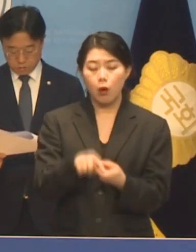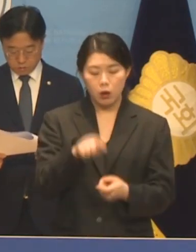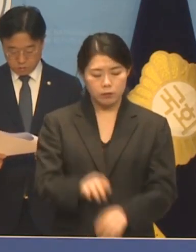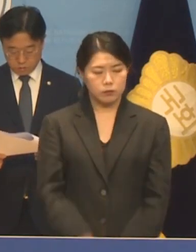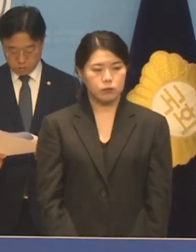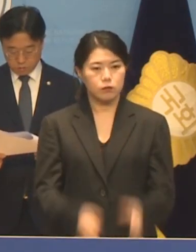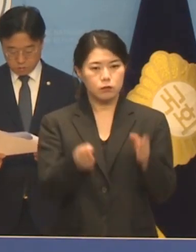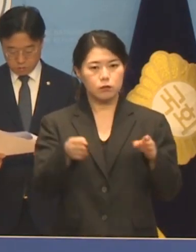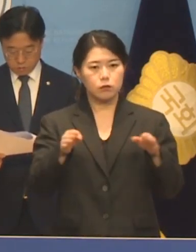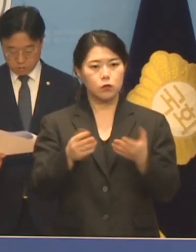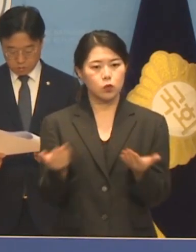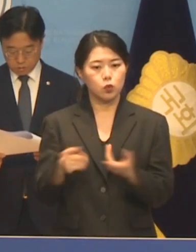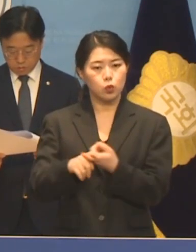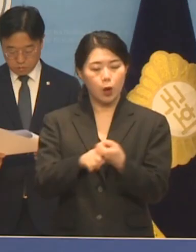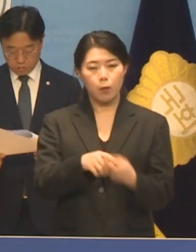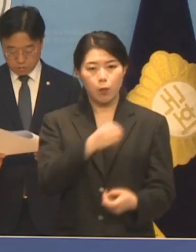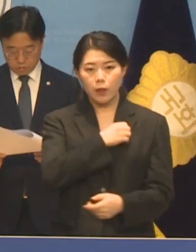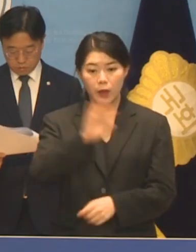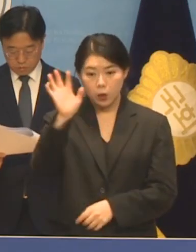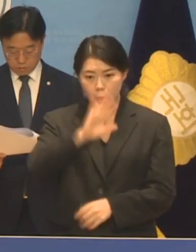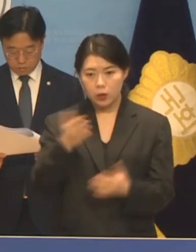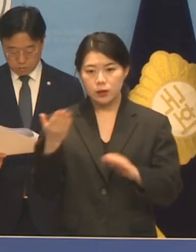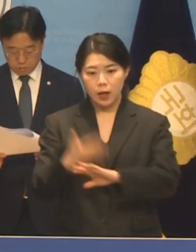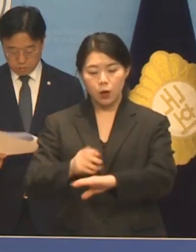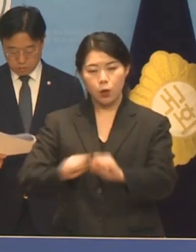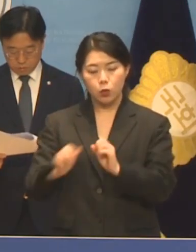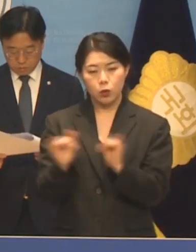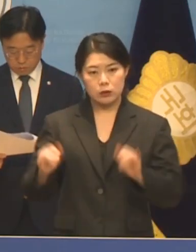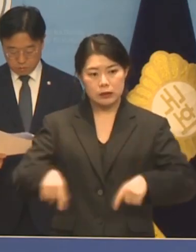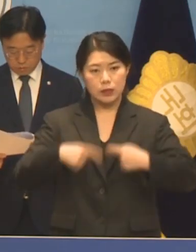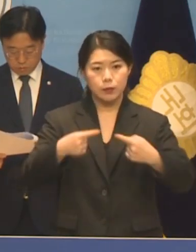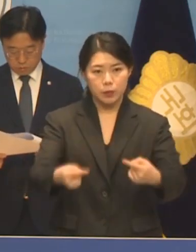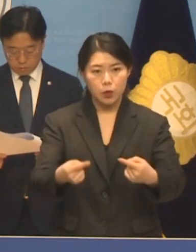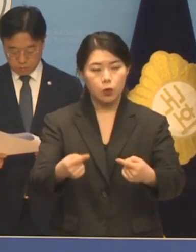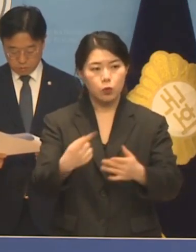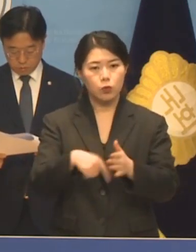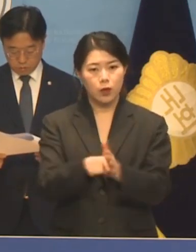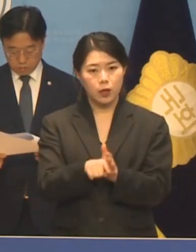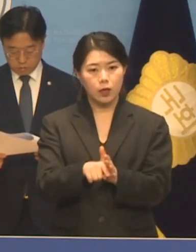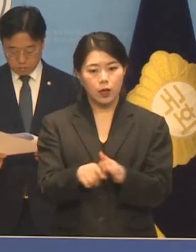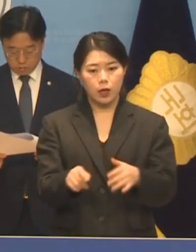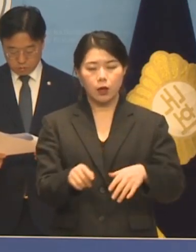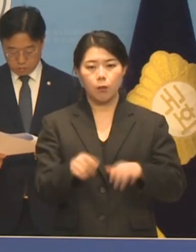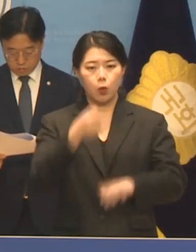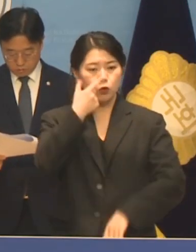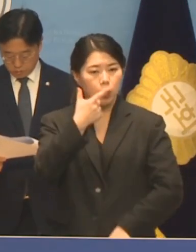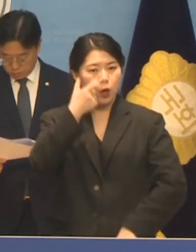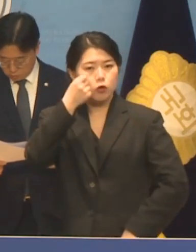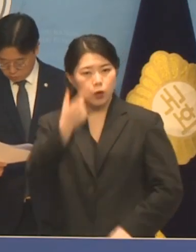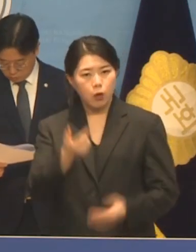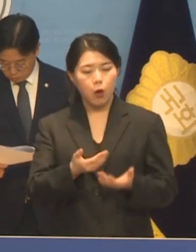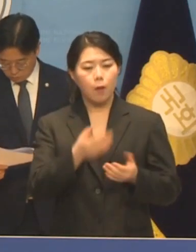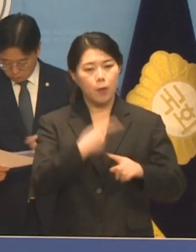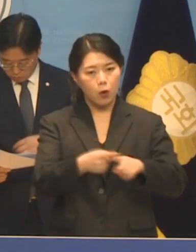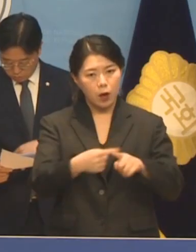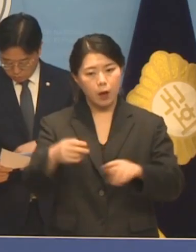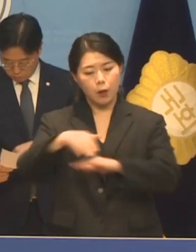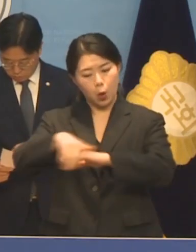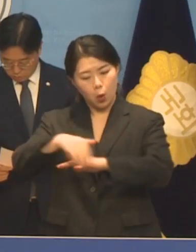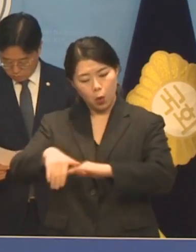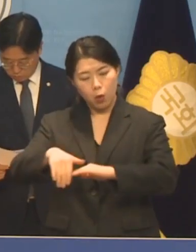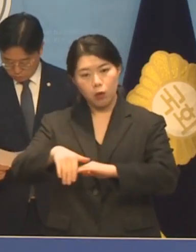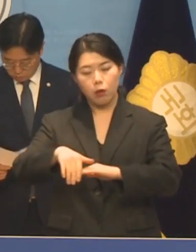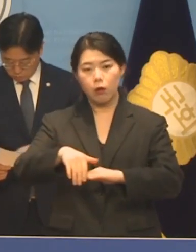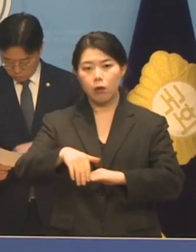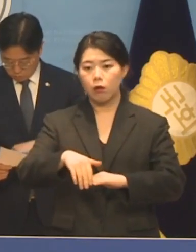건물에서 노조 조합원이 아닌 다른 활동가들도 함께 참여할 수 있는 상반기 평가 및 하반기 계획 회의를 하려고 하자 갑자기